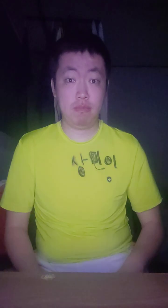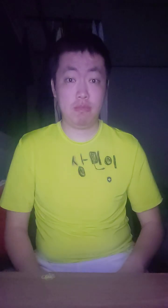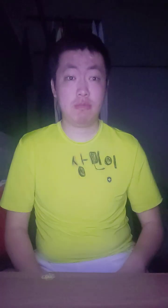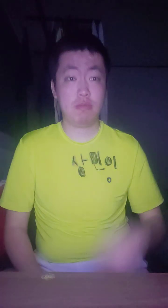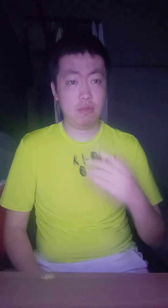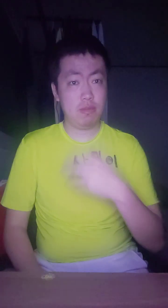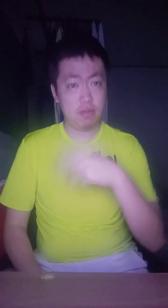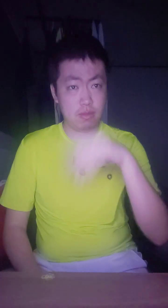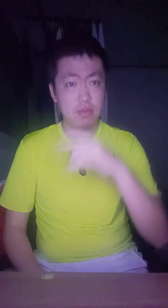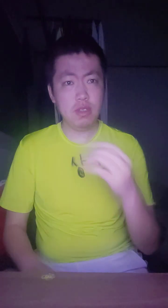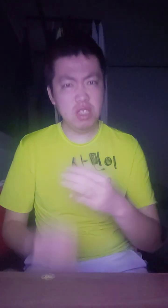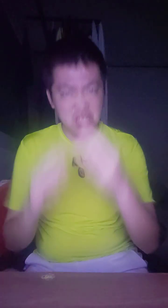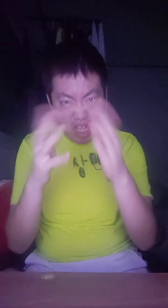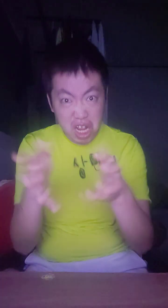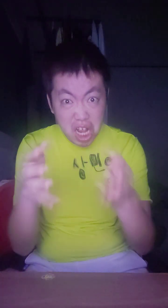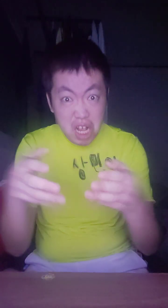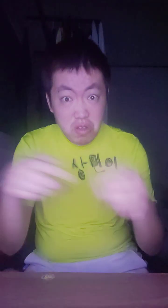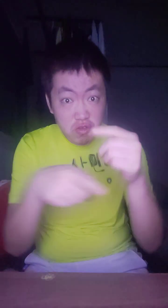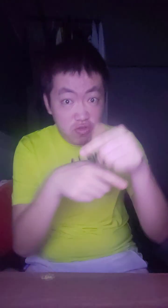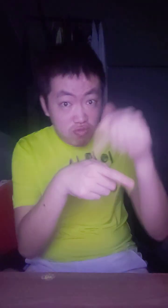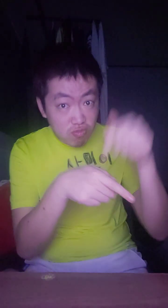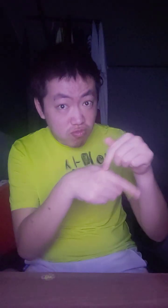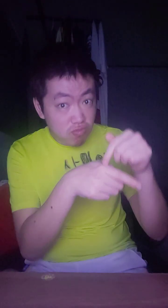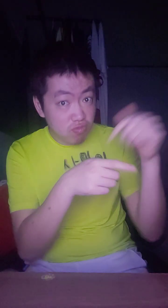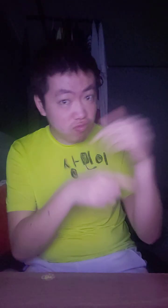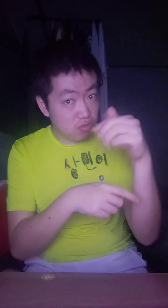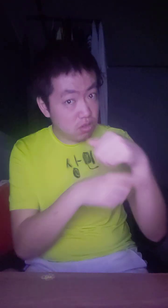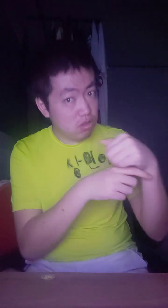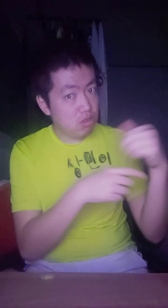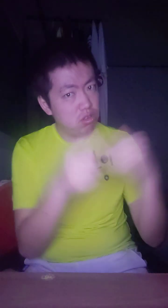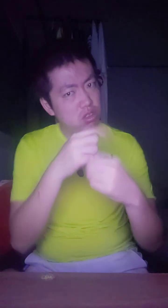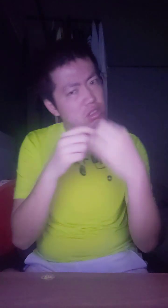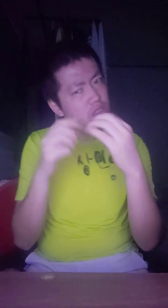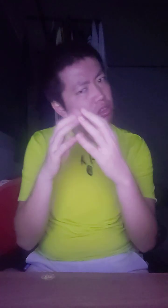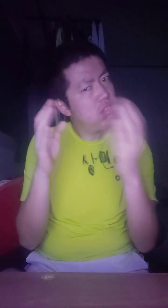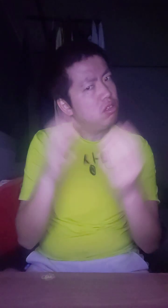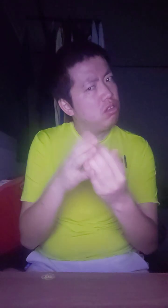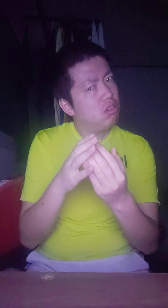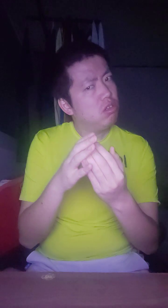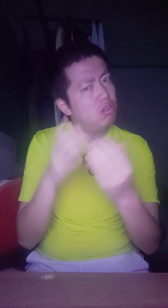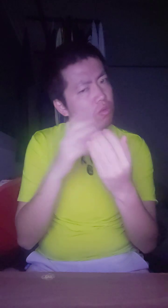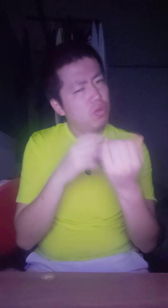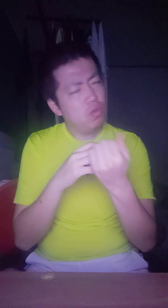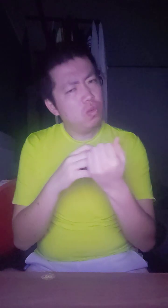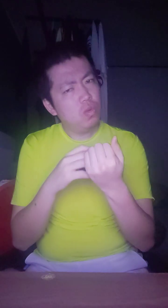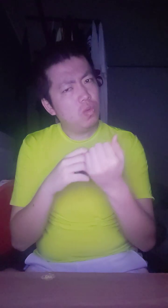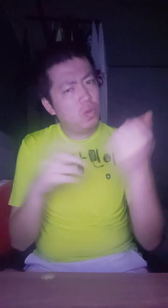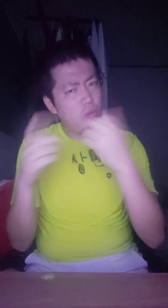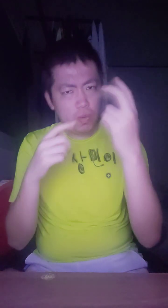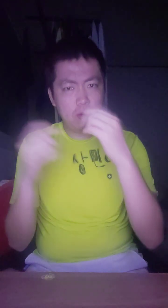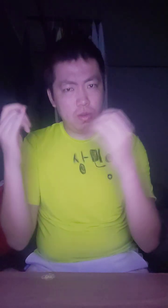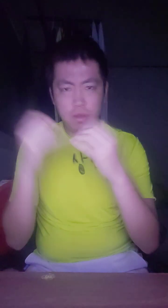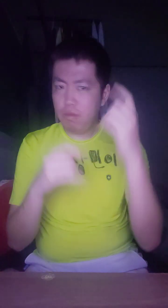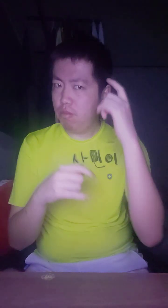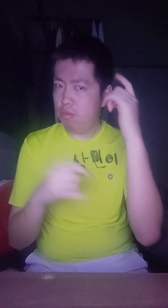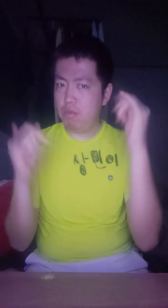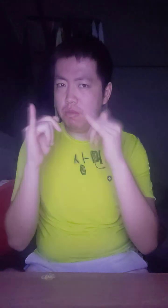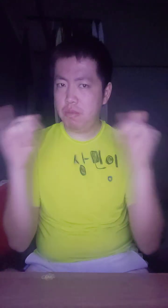중심이 돼서 다른 애들도 그쪽에 모여서 자꾸 그런 상황들이 재발할 수 있다고 생각합니다.